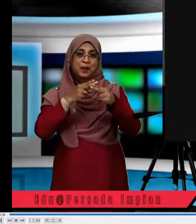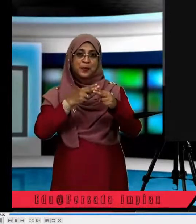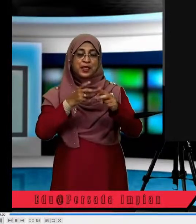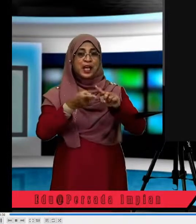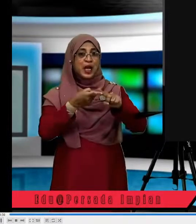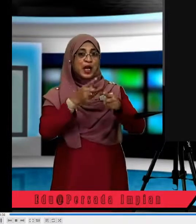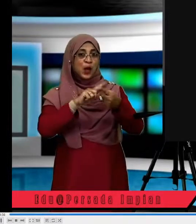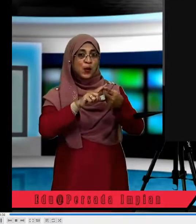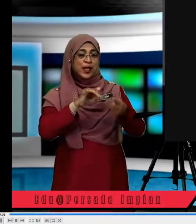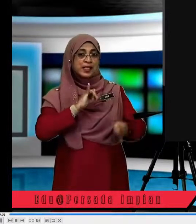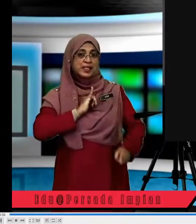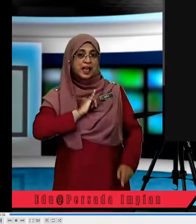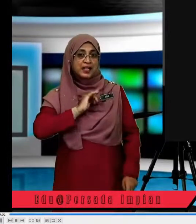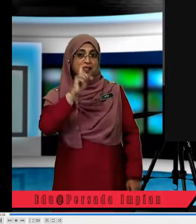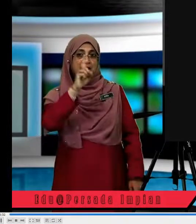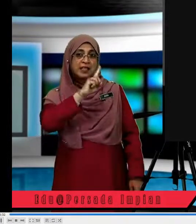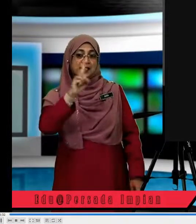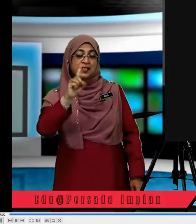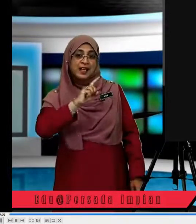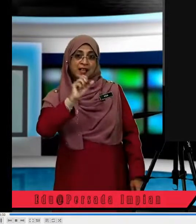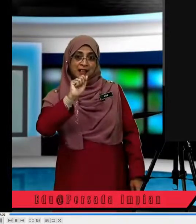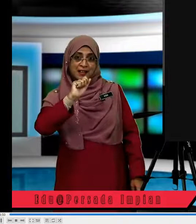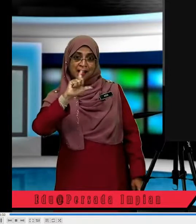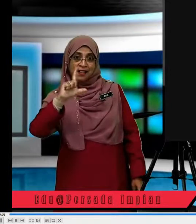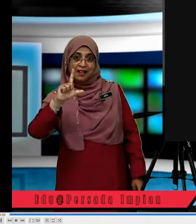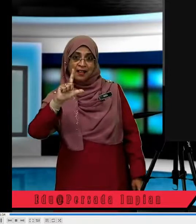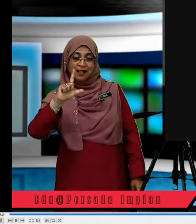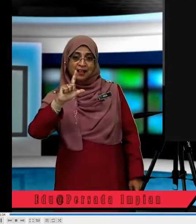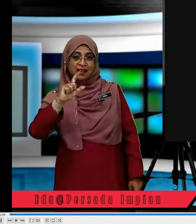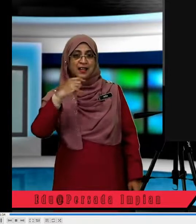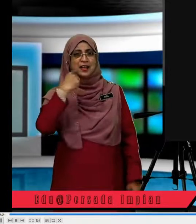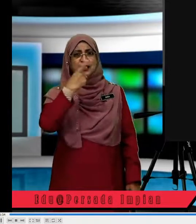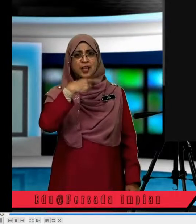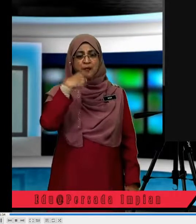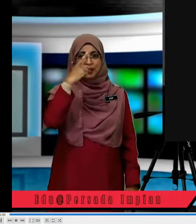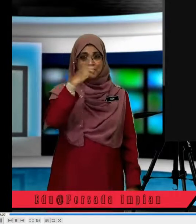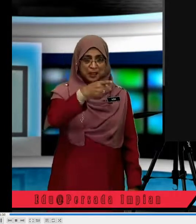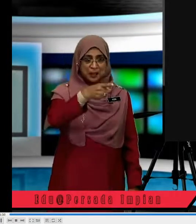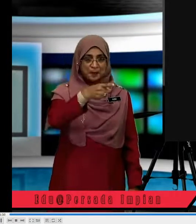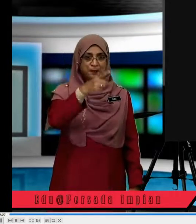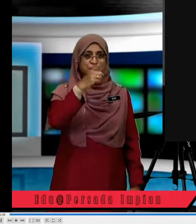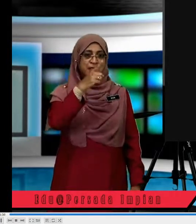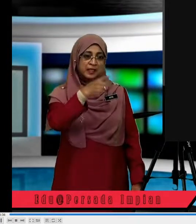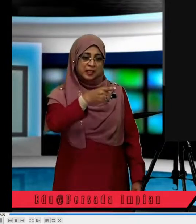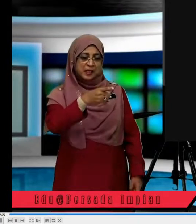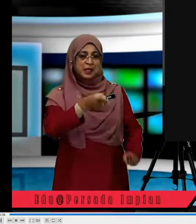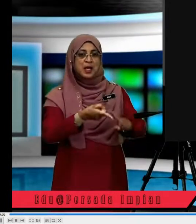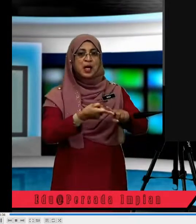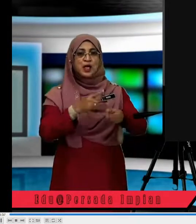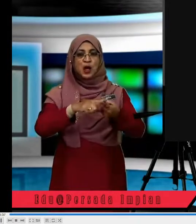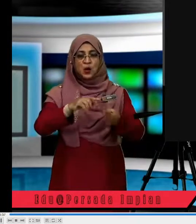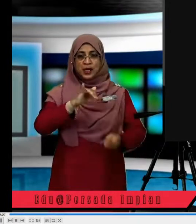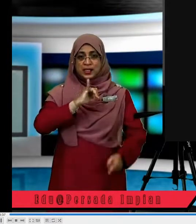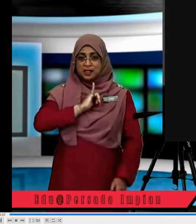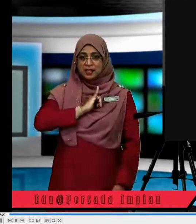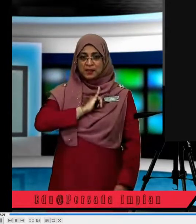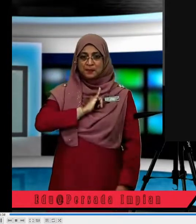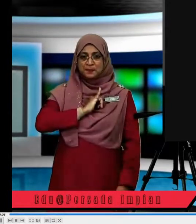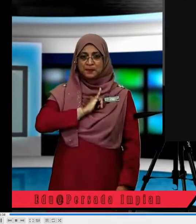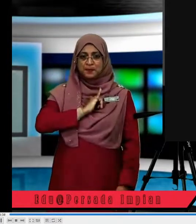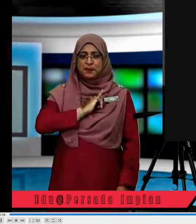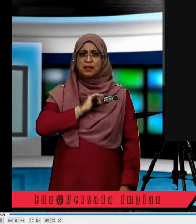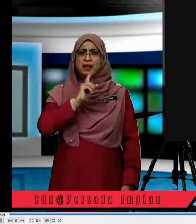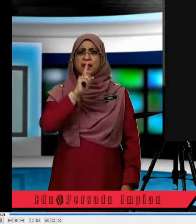cakep nama kawan saya nyesal sepedih dia kawan